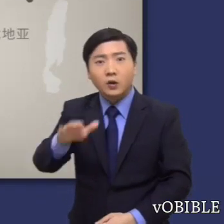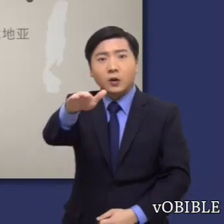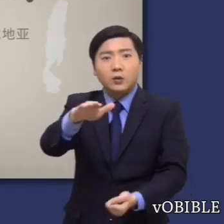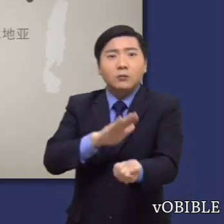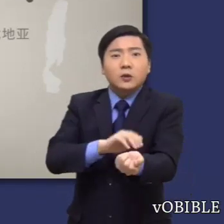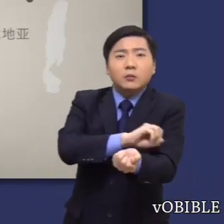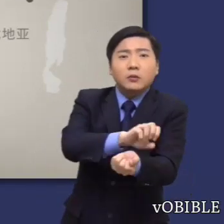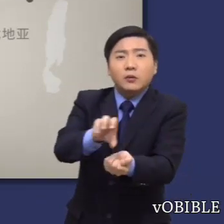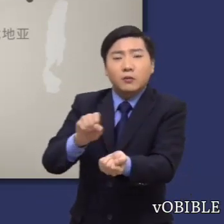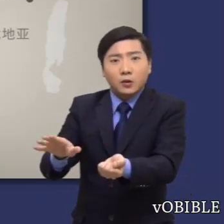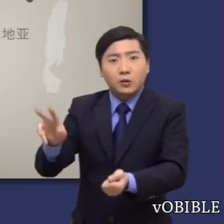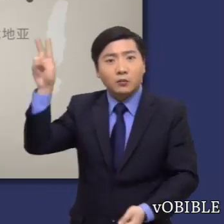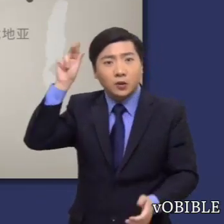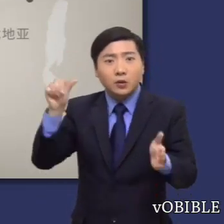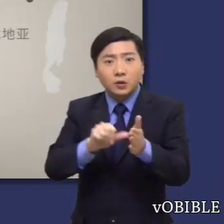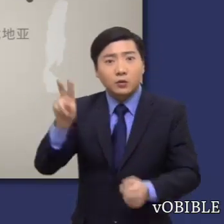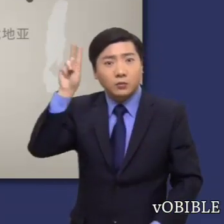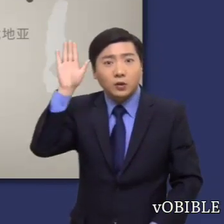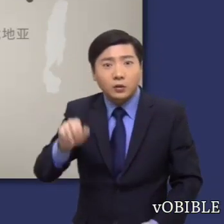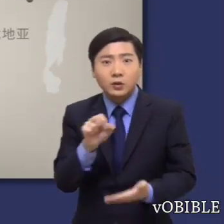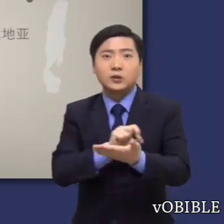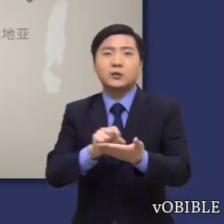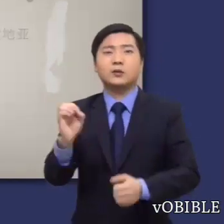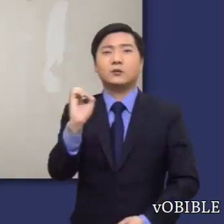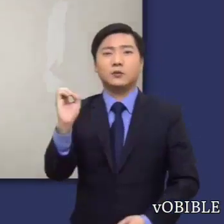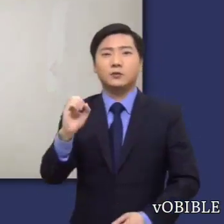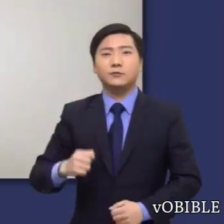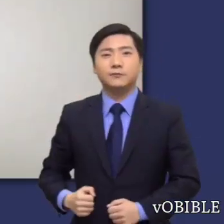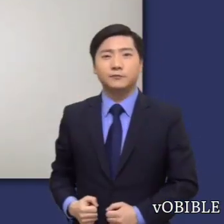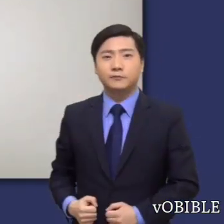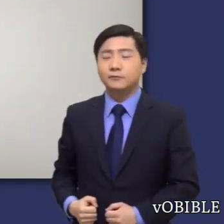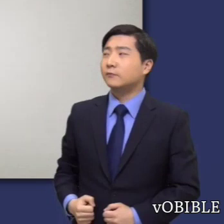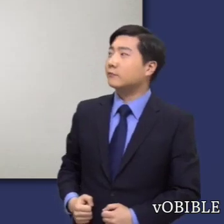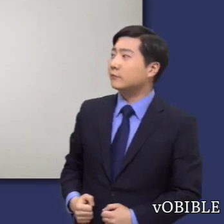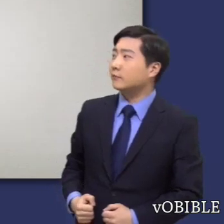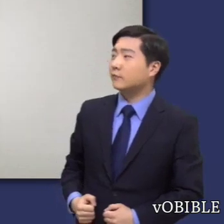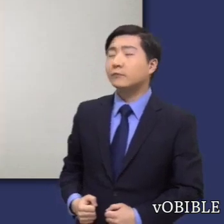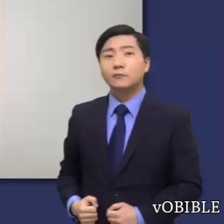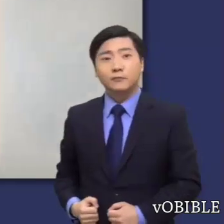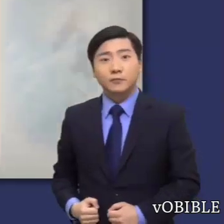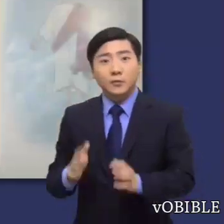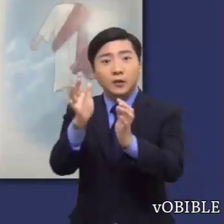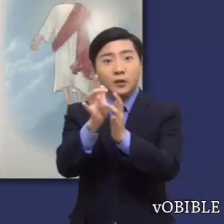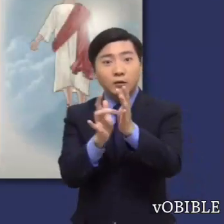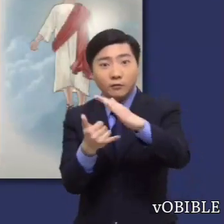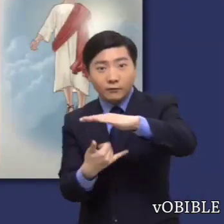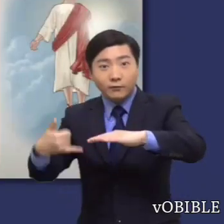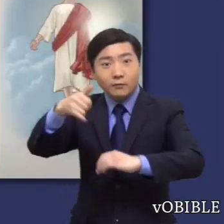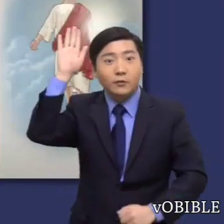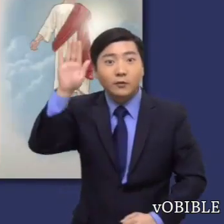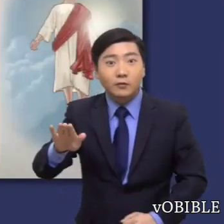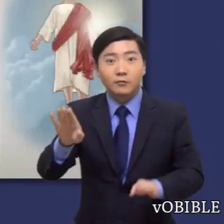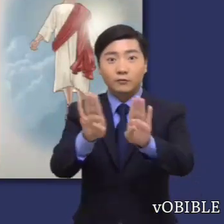疫，这是马太和马可福音没有提及的。 最后一章记录跟耶稣复活有